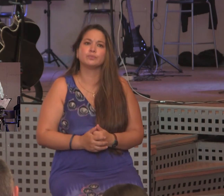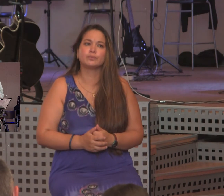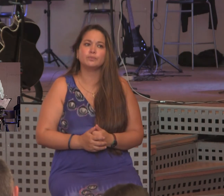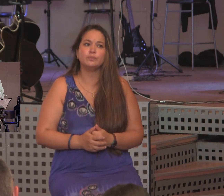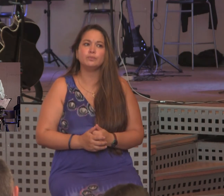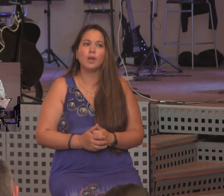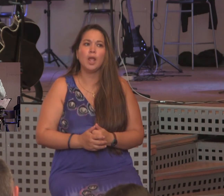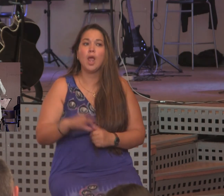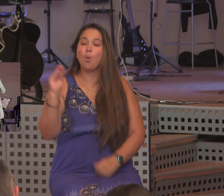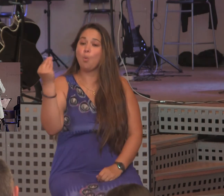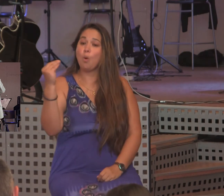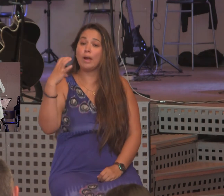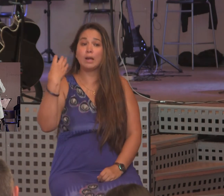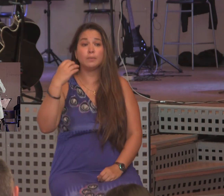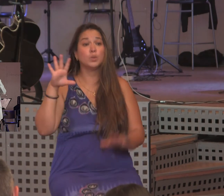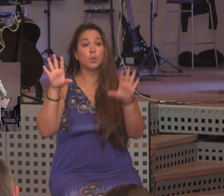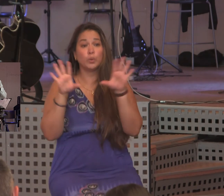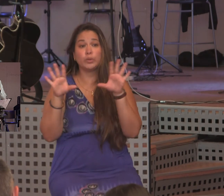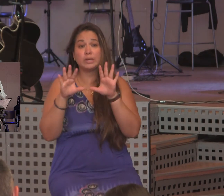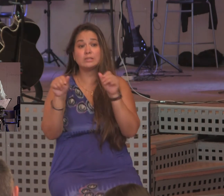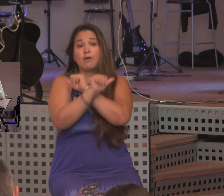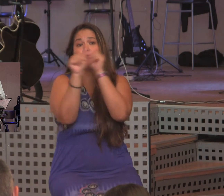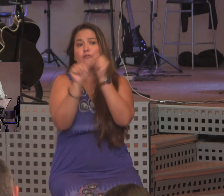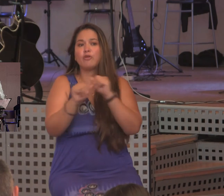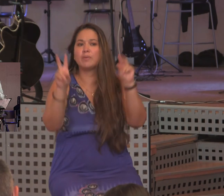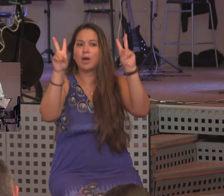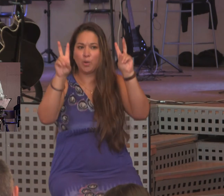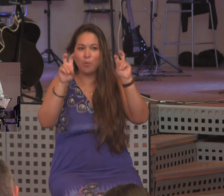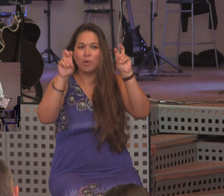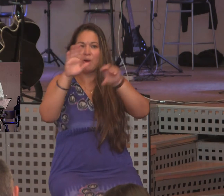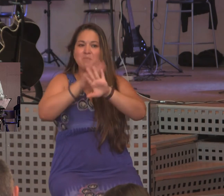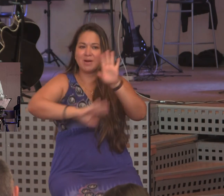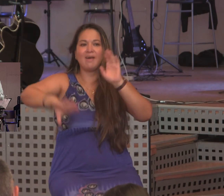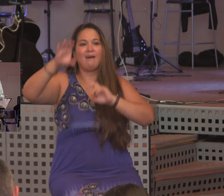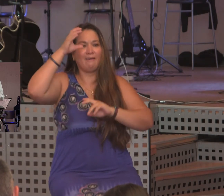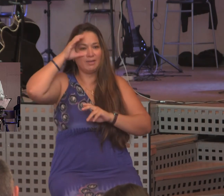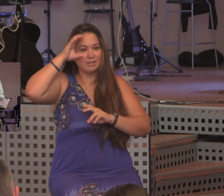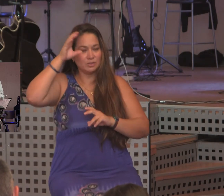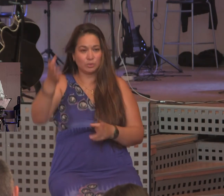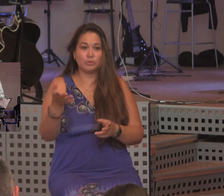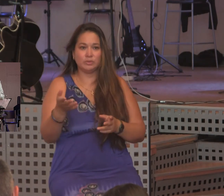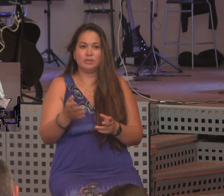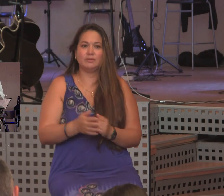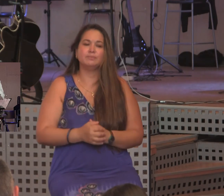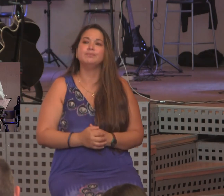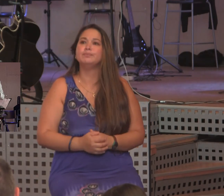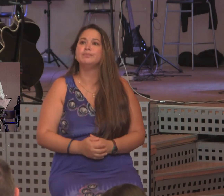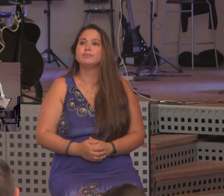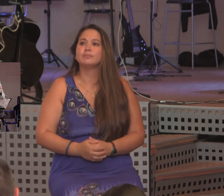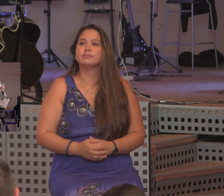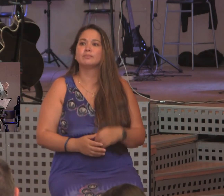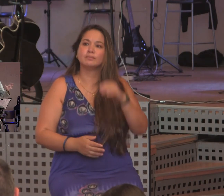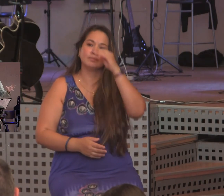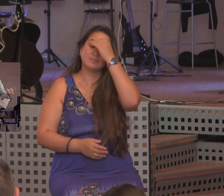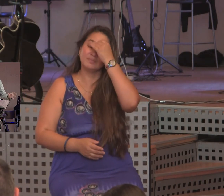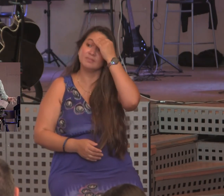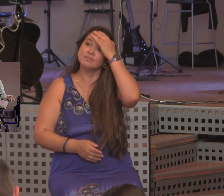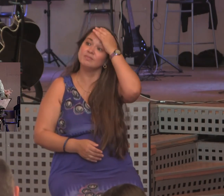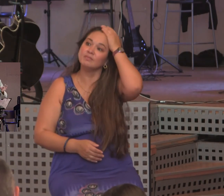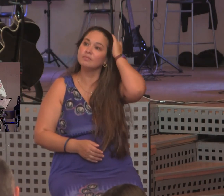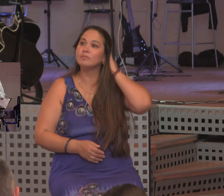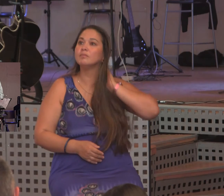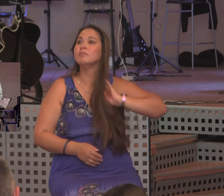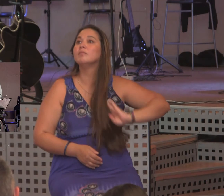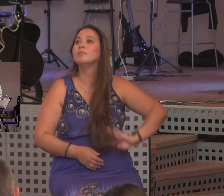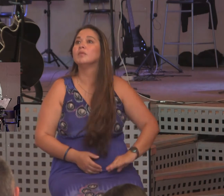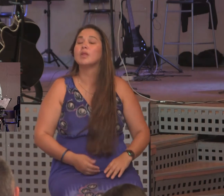está en Juan 10, de esa nueva forma de oír. Y lo hace con el símil del